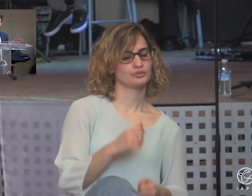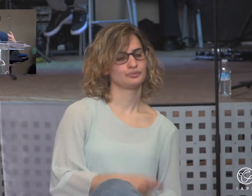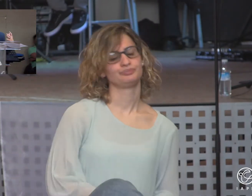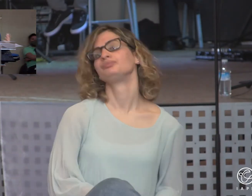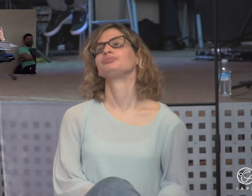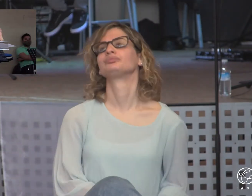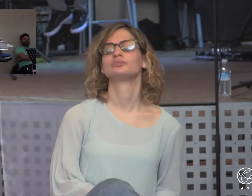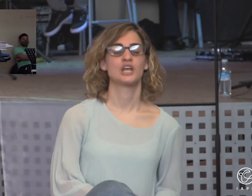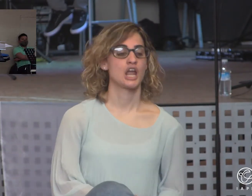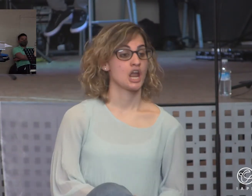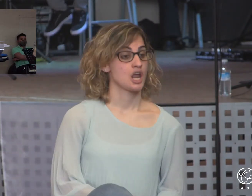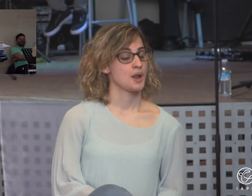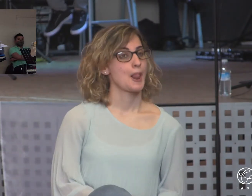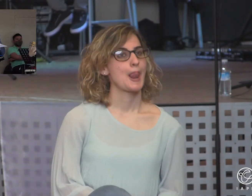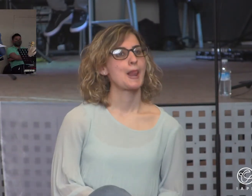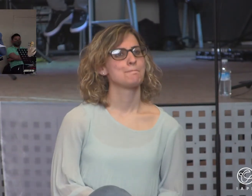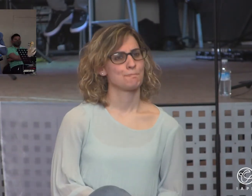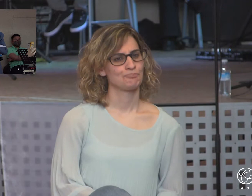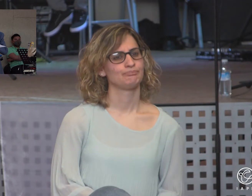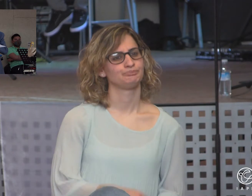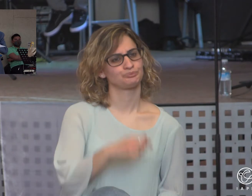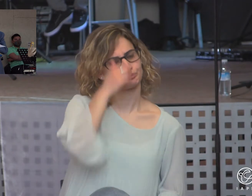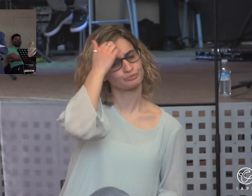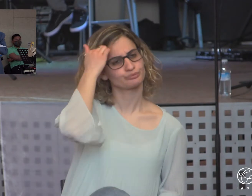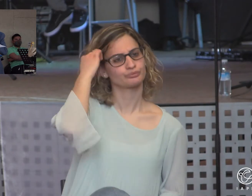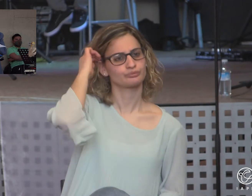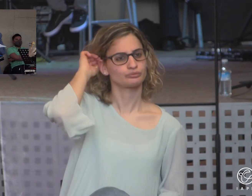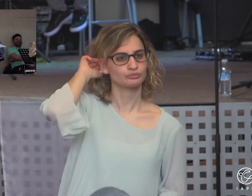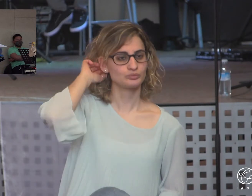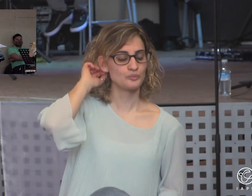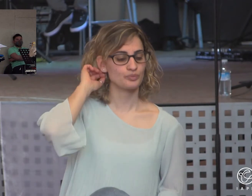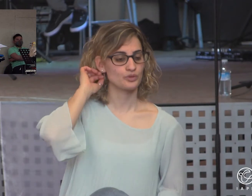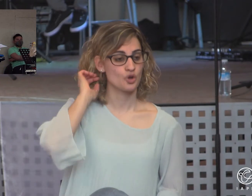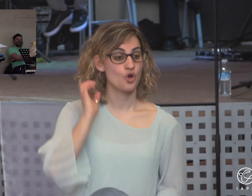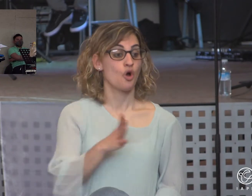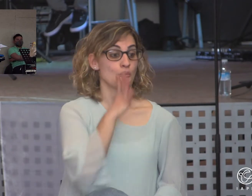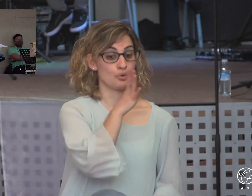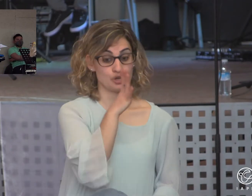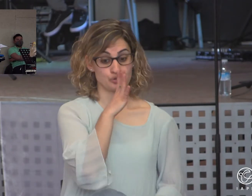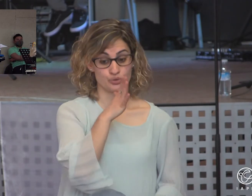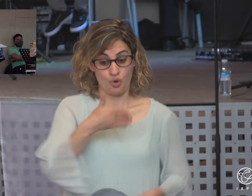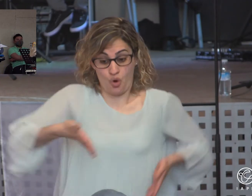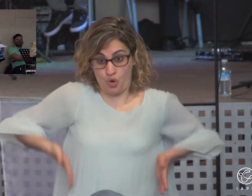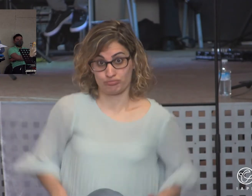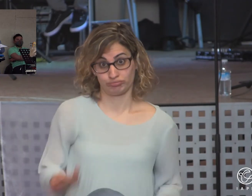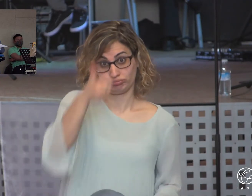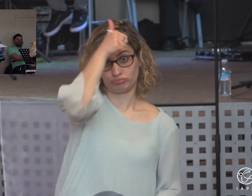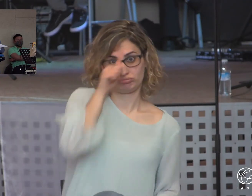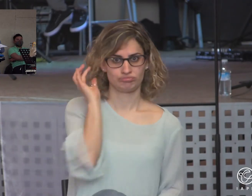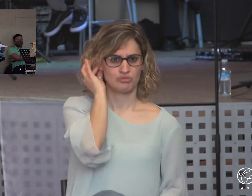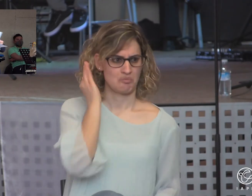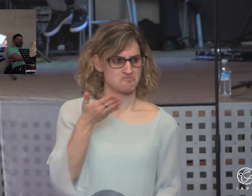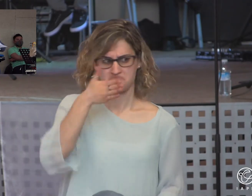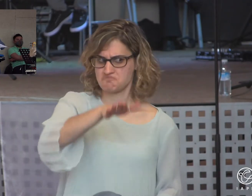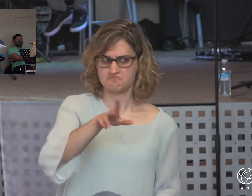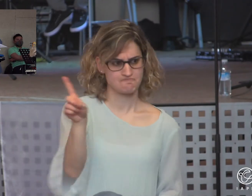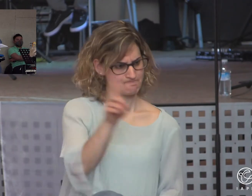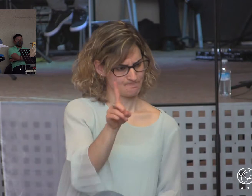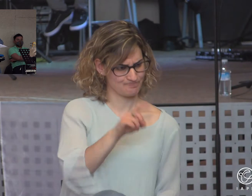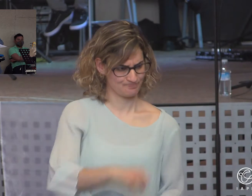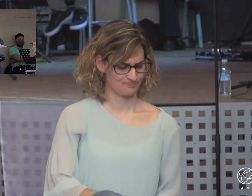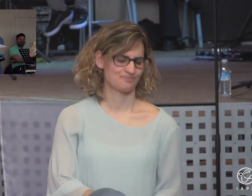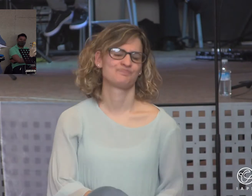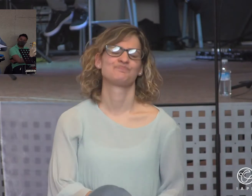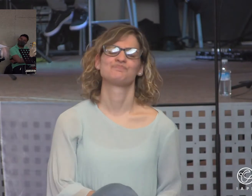Simplemente para que sepas o que te suene de qué va la celebración judía. ¿Vale?